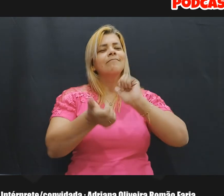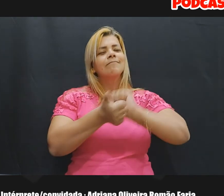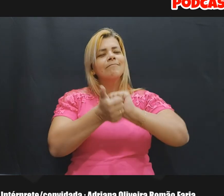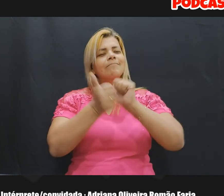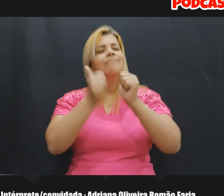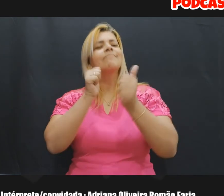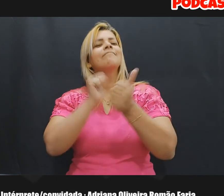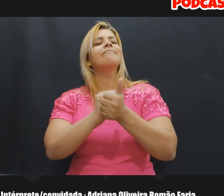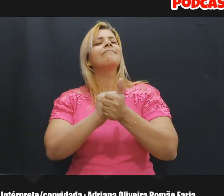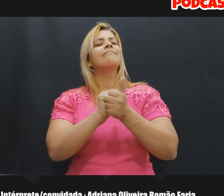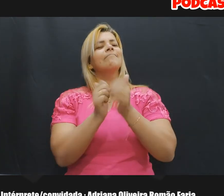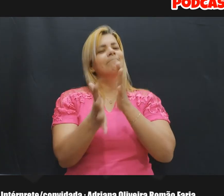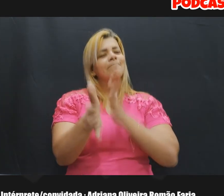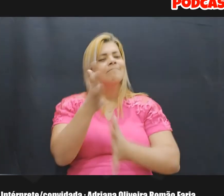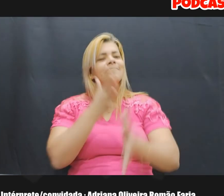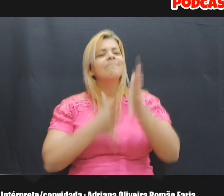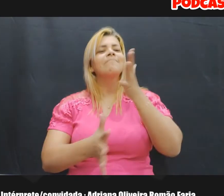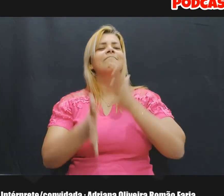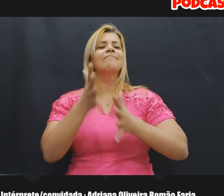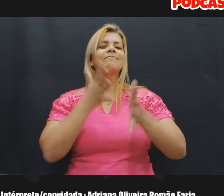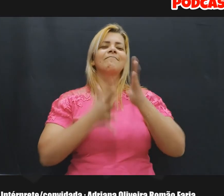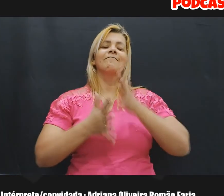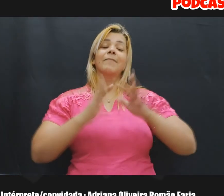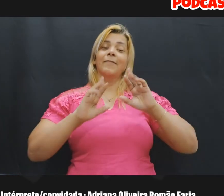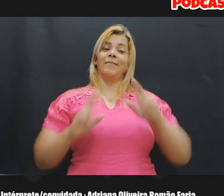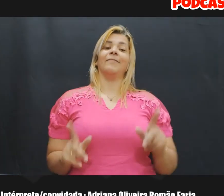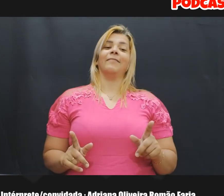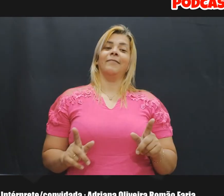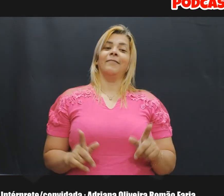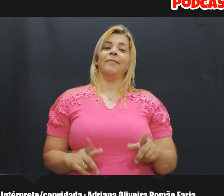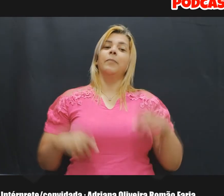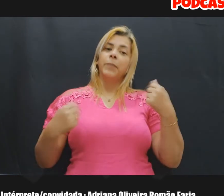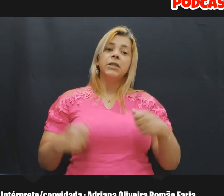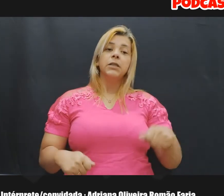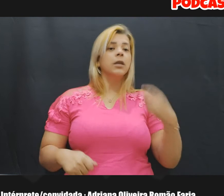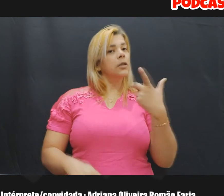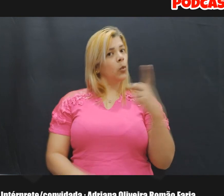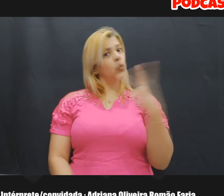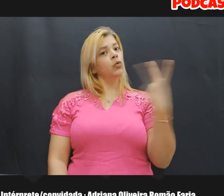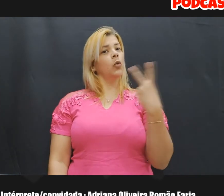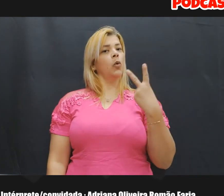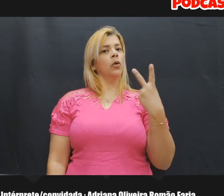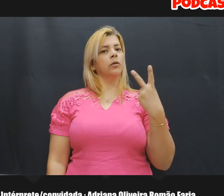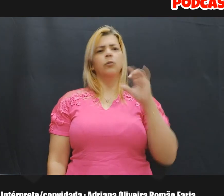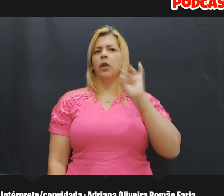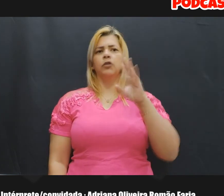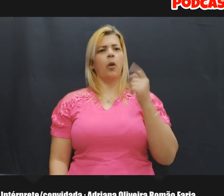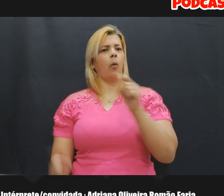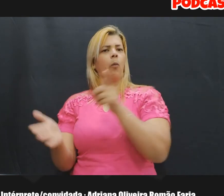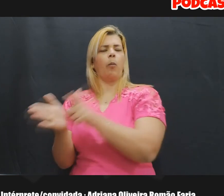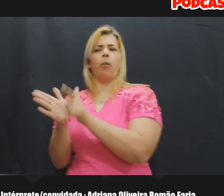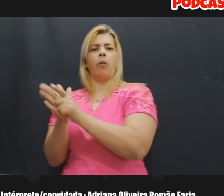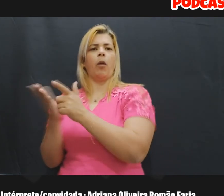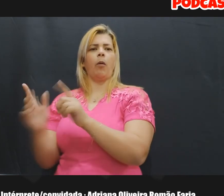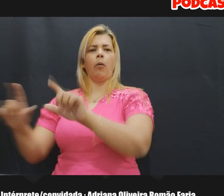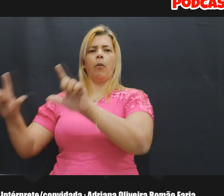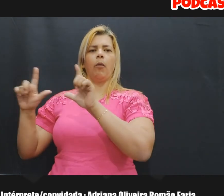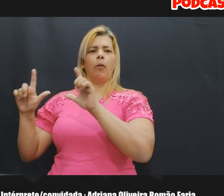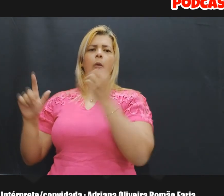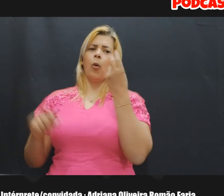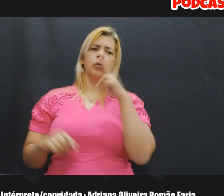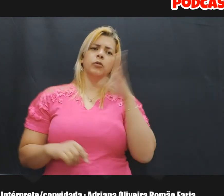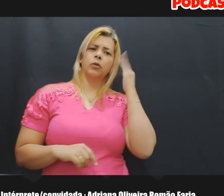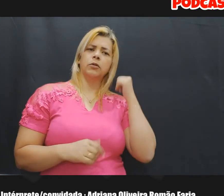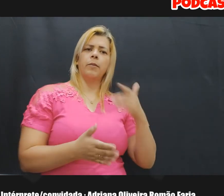contextuar, aí é diferente. Você tem que ter os dois. Não é só o papel. E também não é só